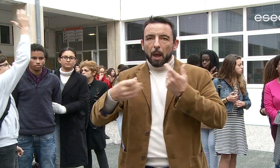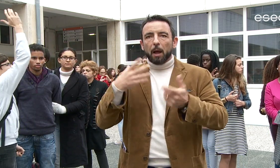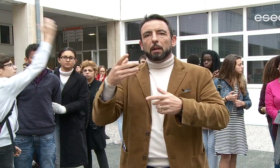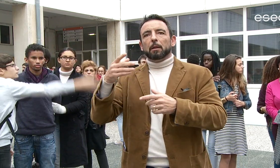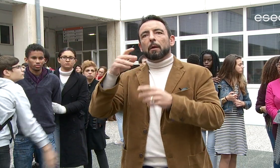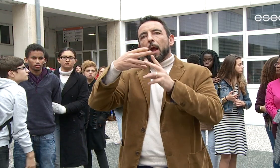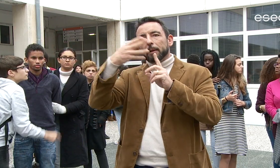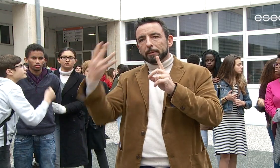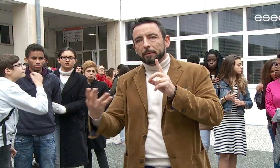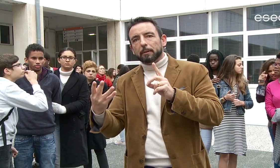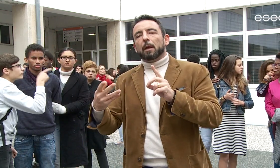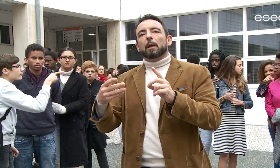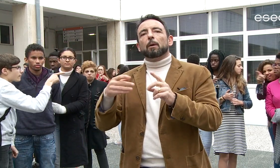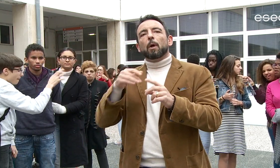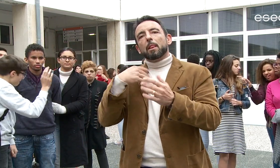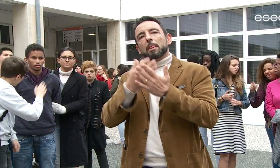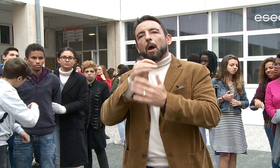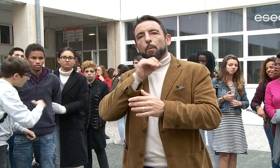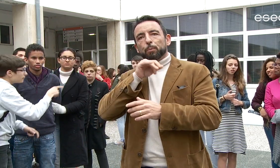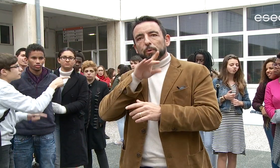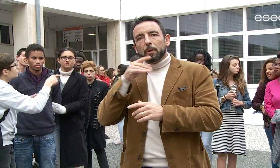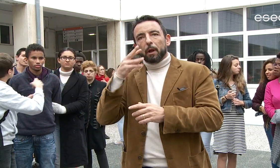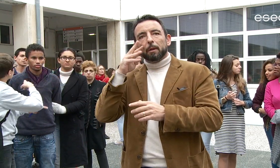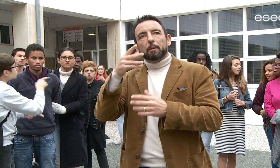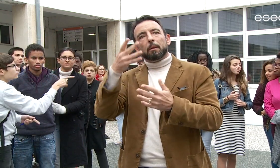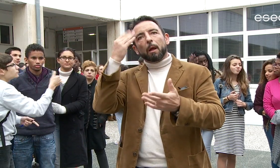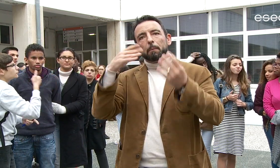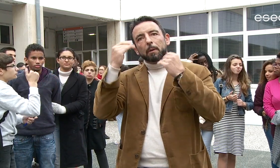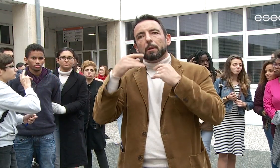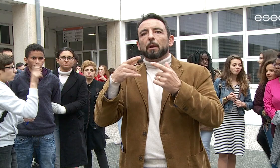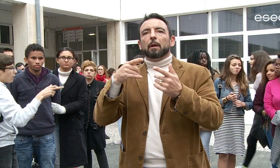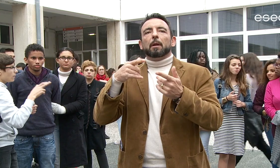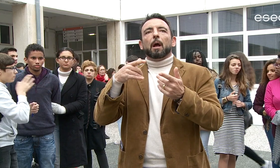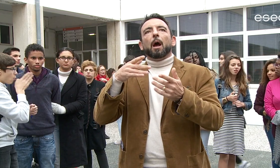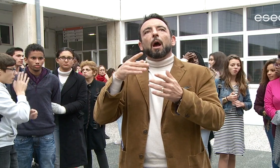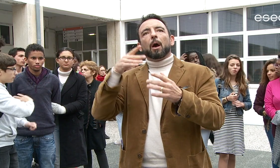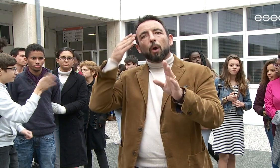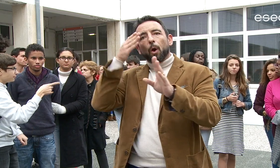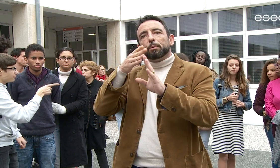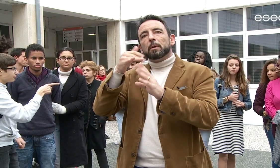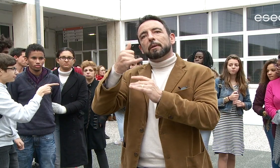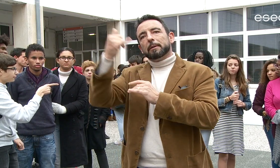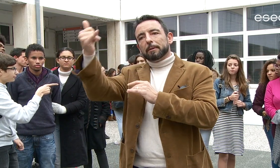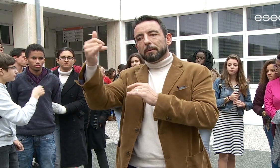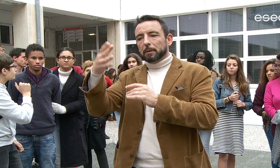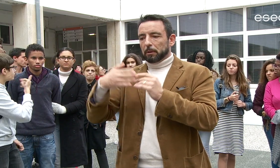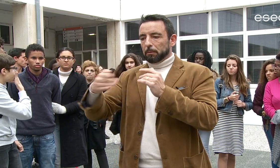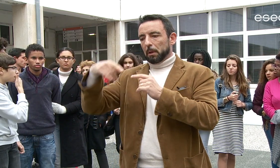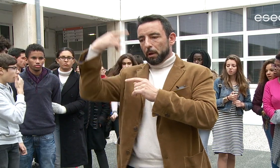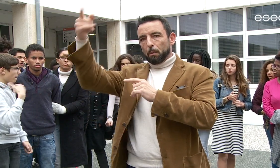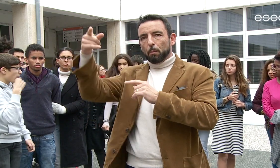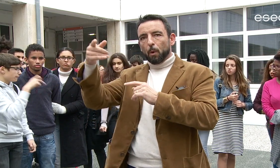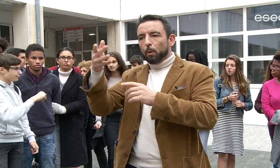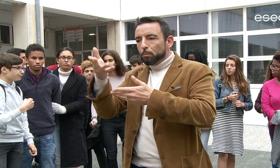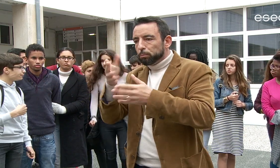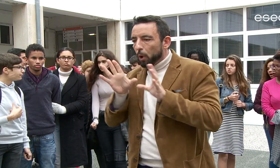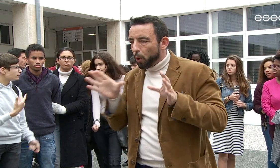Isabel mas à eec por nos dar esta oportunidade de virmos aqui conhecer e de perceber o que é queos alunos podem fazer eh depois do